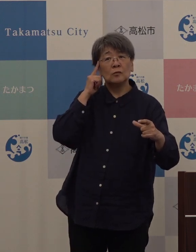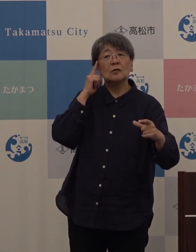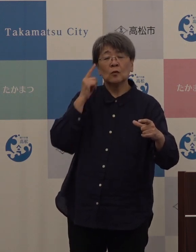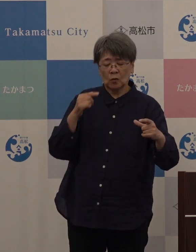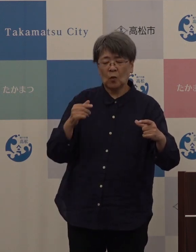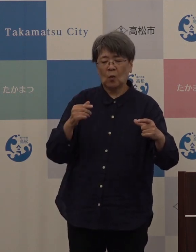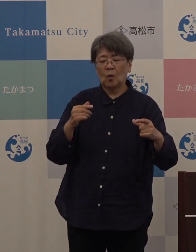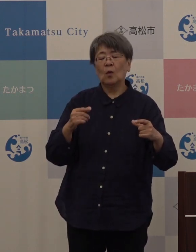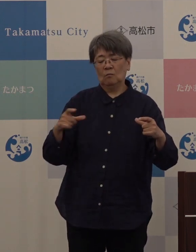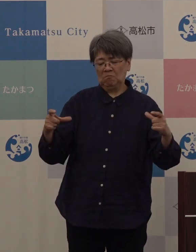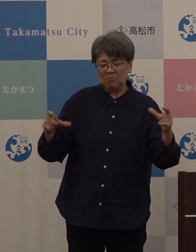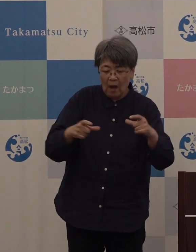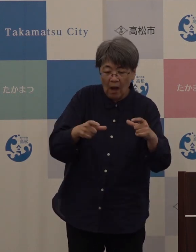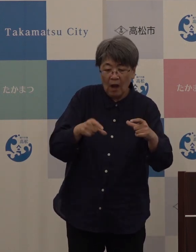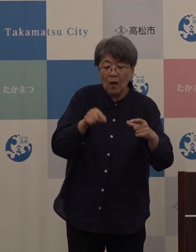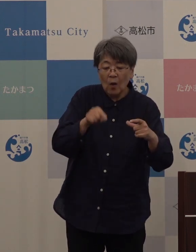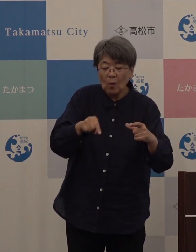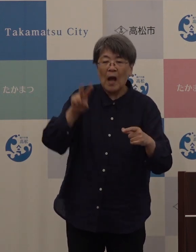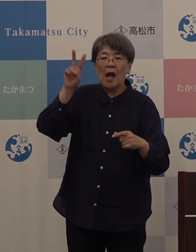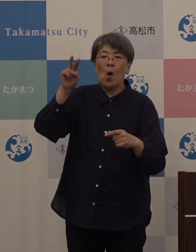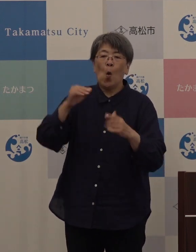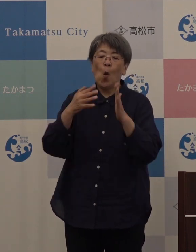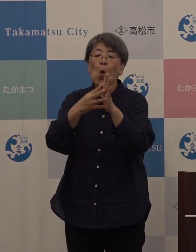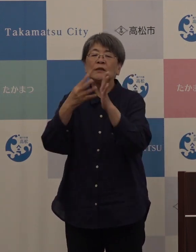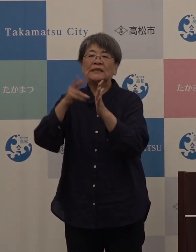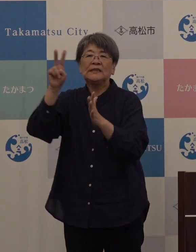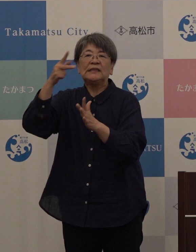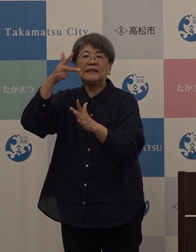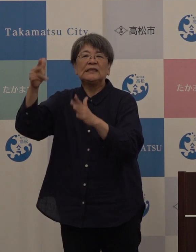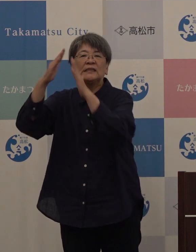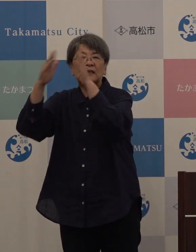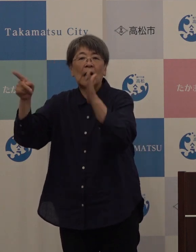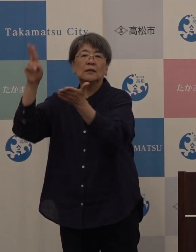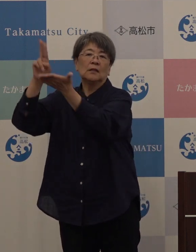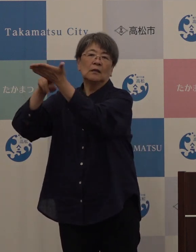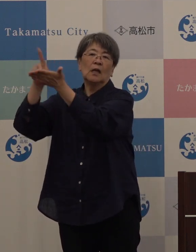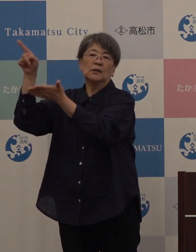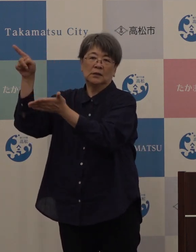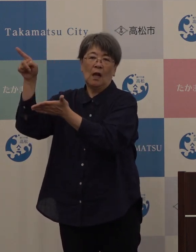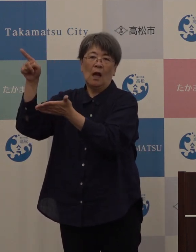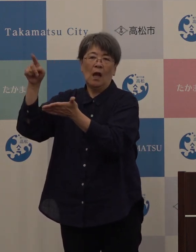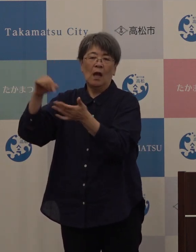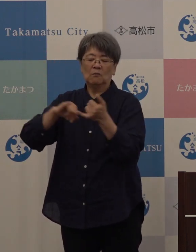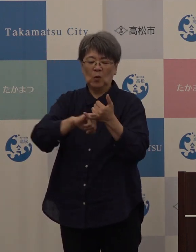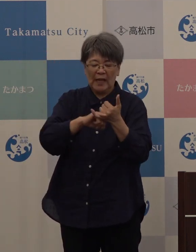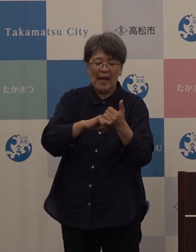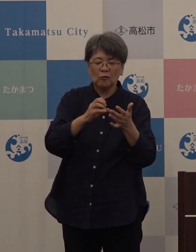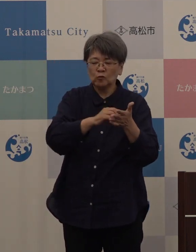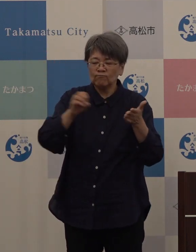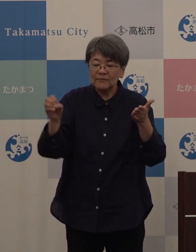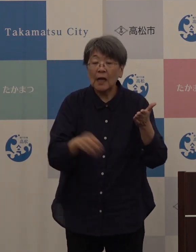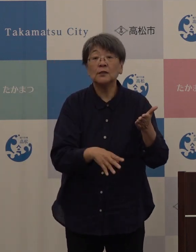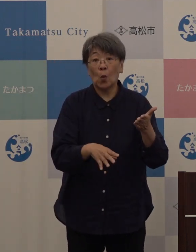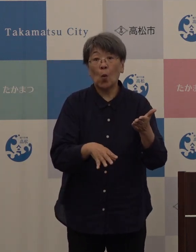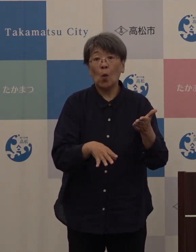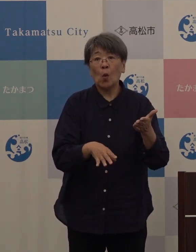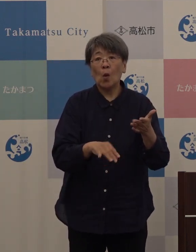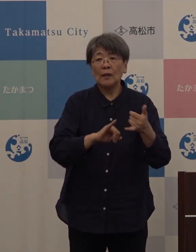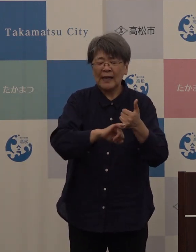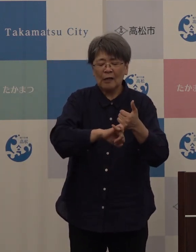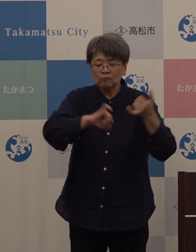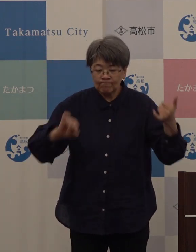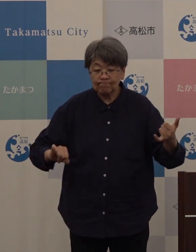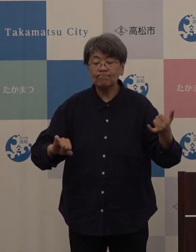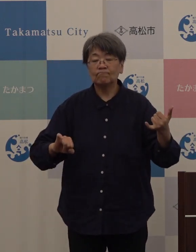、それは法人の理事会の決定事項でございまして、また契約解除につきましても施設と利用者の契約上の問